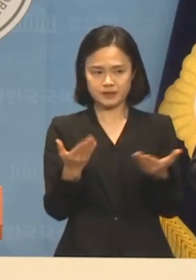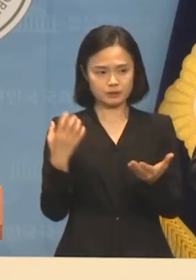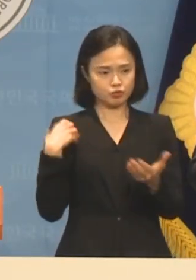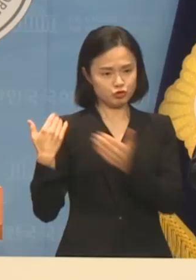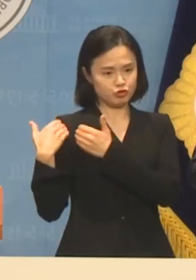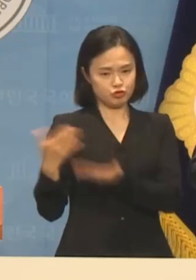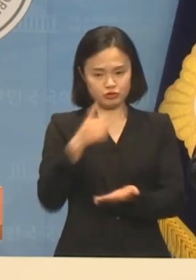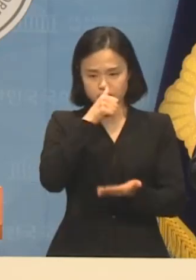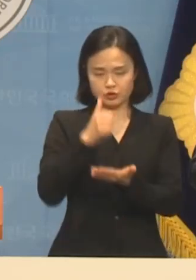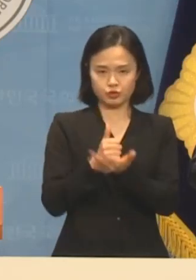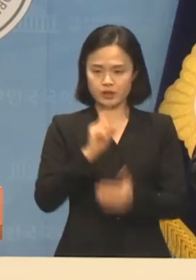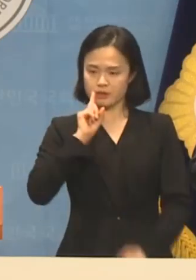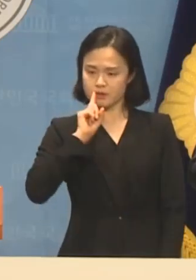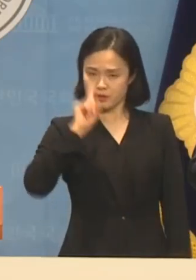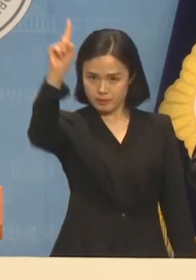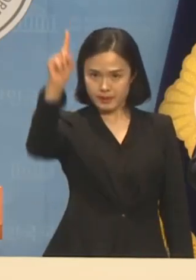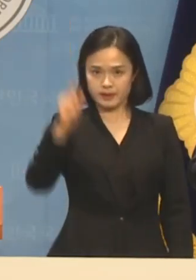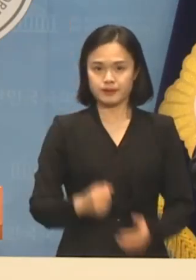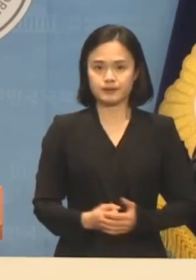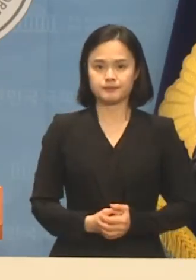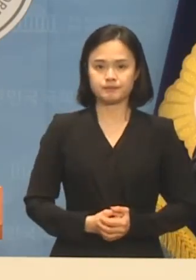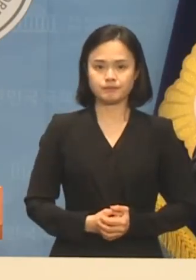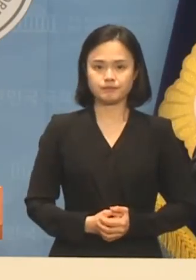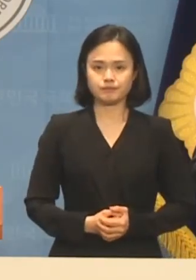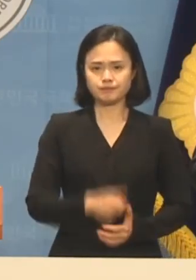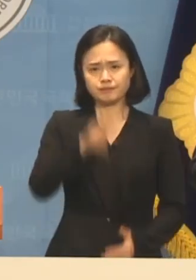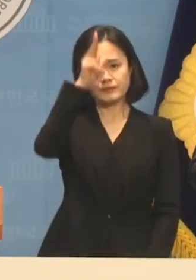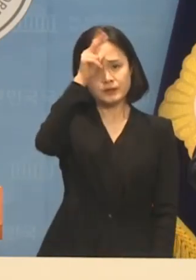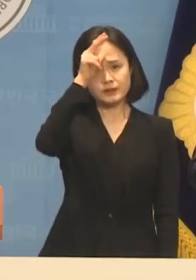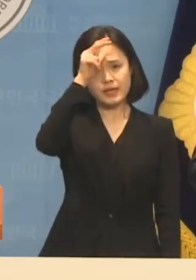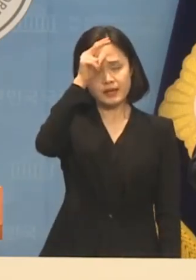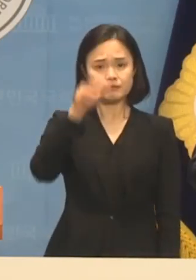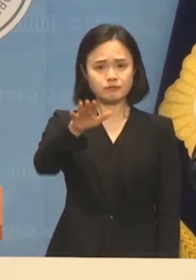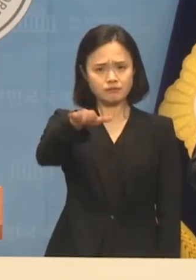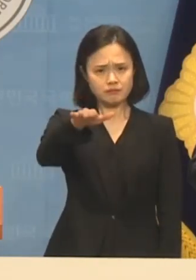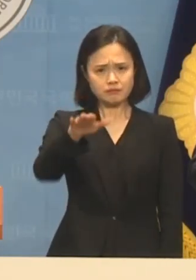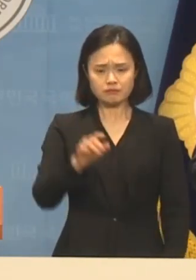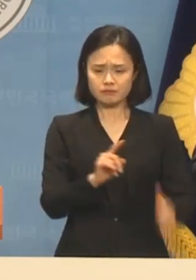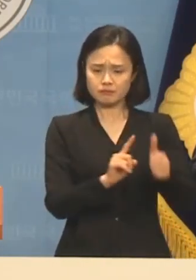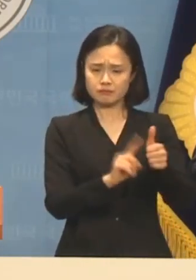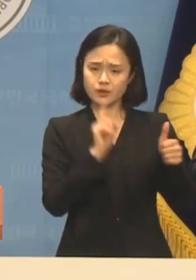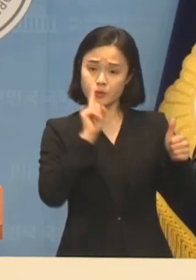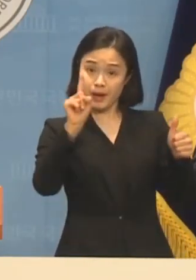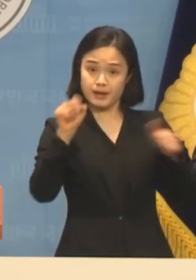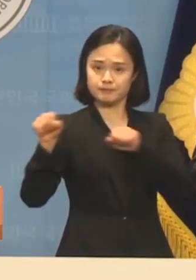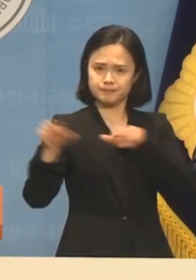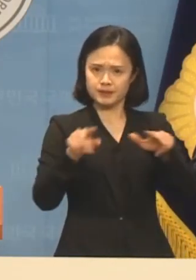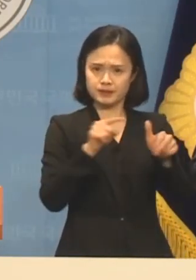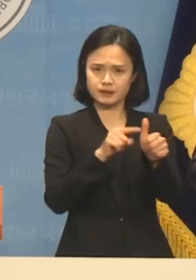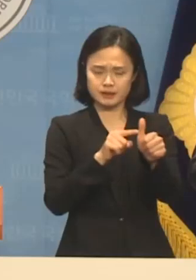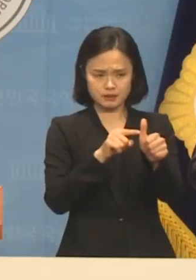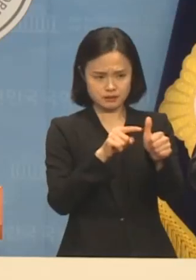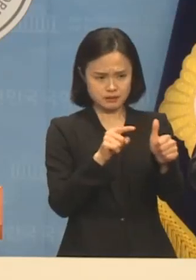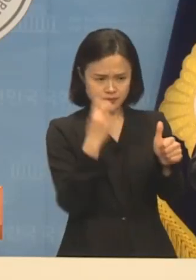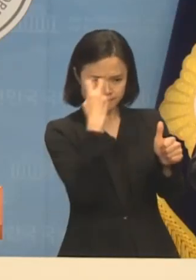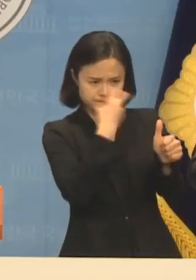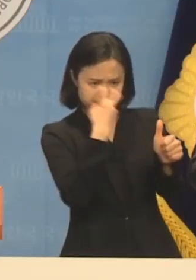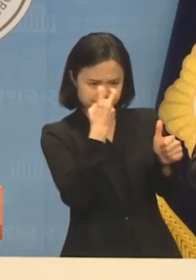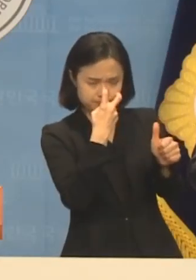고발합니다. 수사기관에서는 고발 즉시 신속하게 수사에 나서주기를